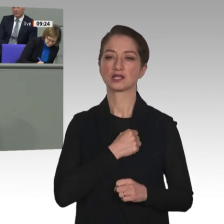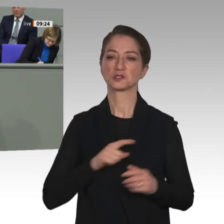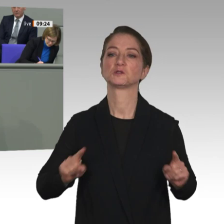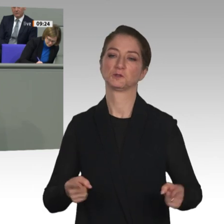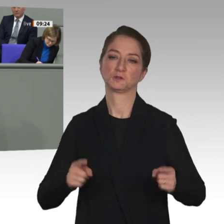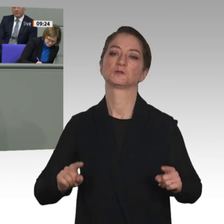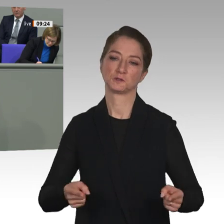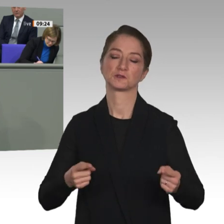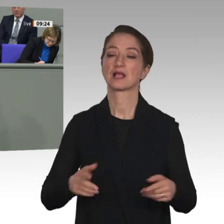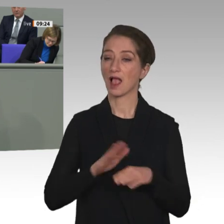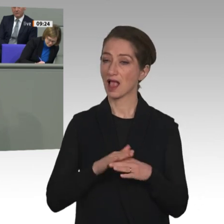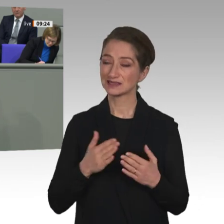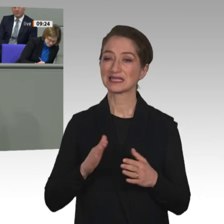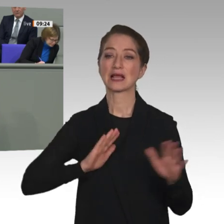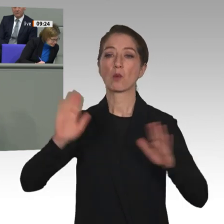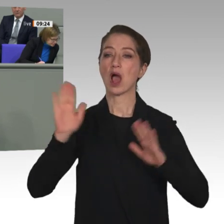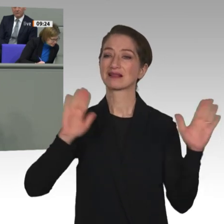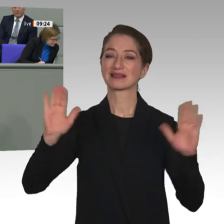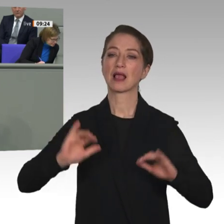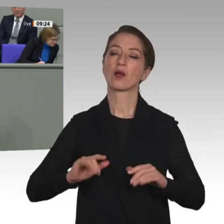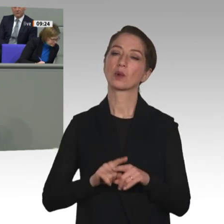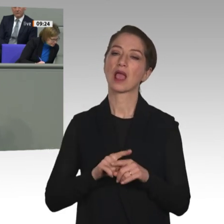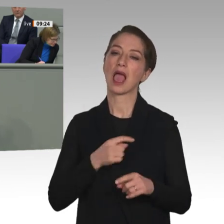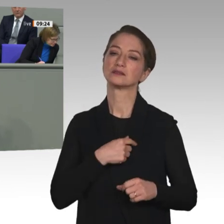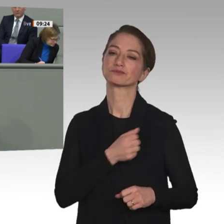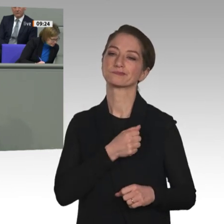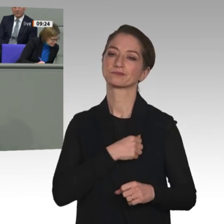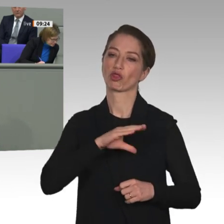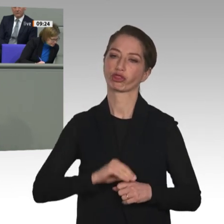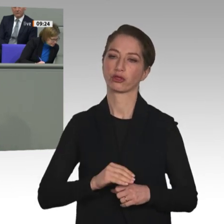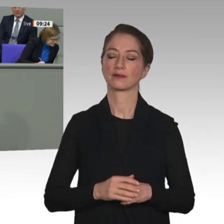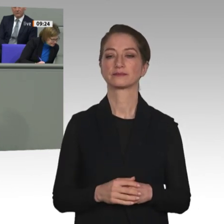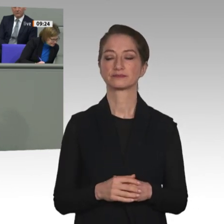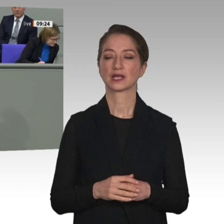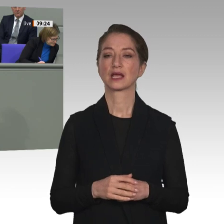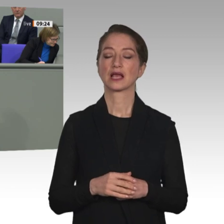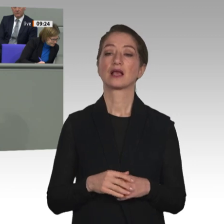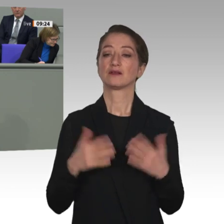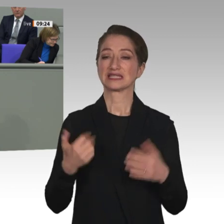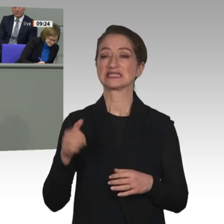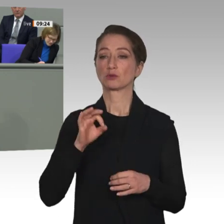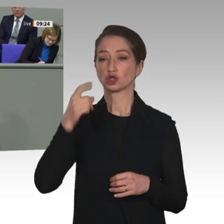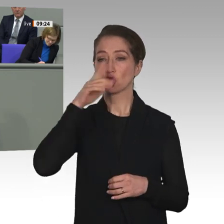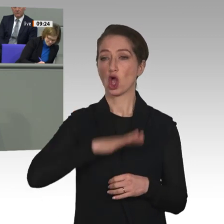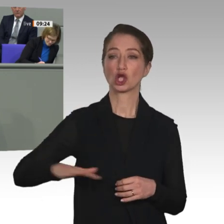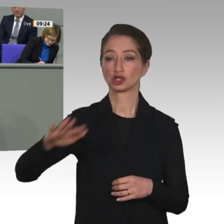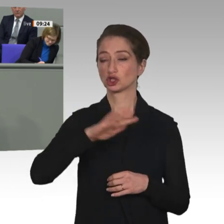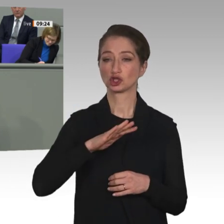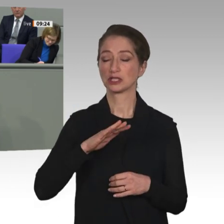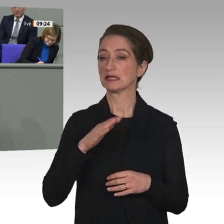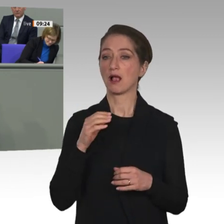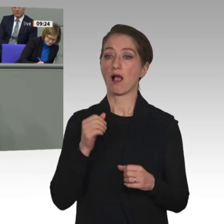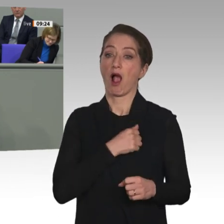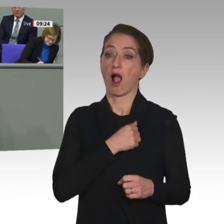der Demokratie gesetzt. Inzwischen fürchten 60% der Deutschen, sich in der Öffentlichkeit nicht mehr zu allen